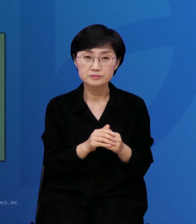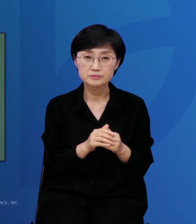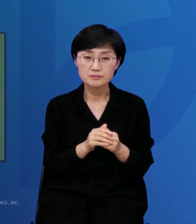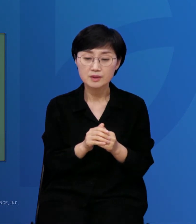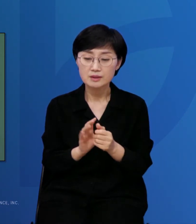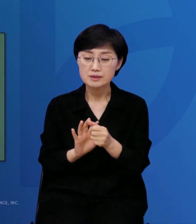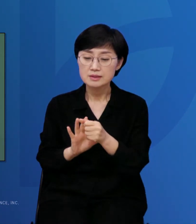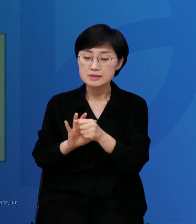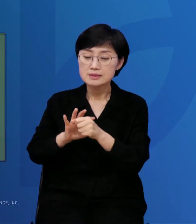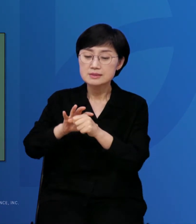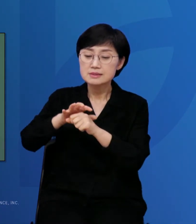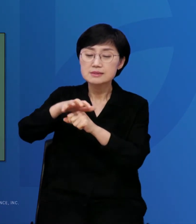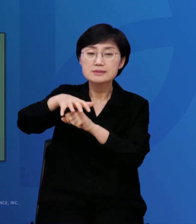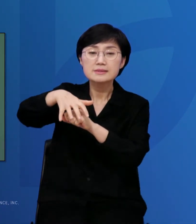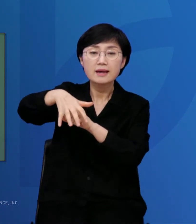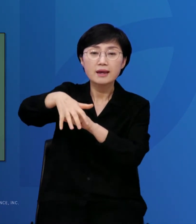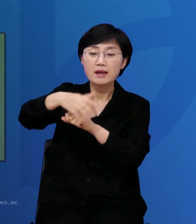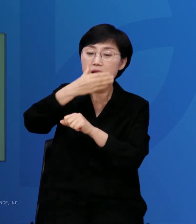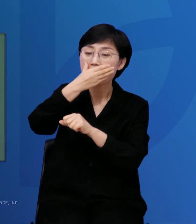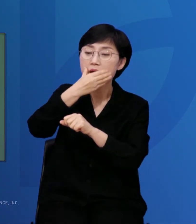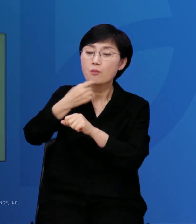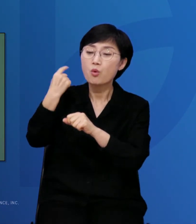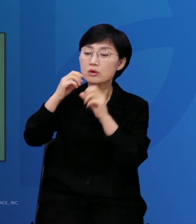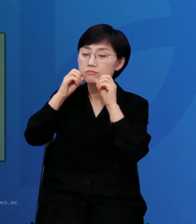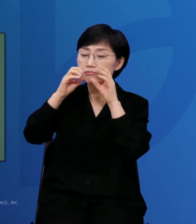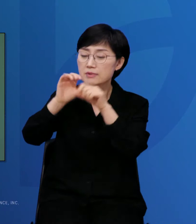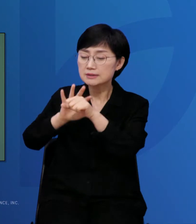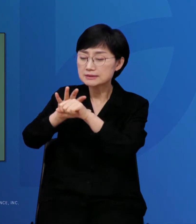세계화되는데 가장 중요한 이유가 있습니다.